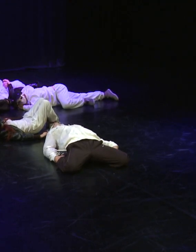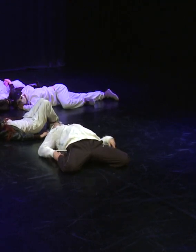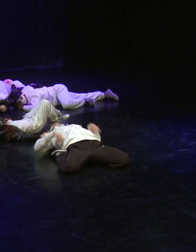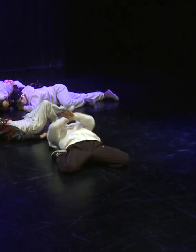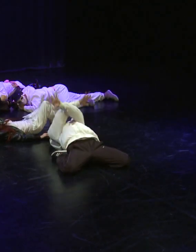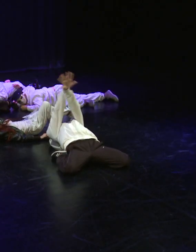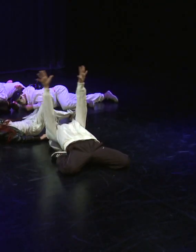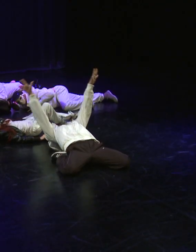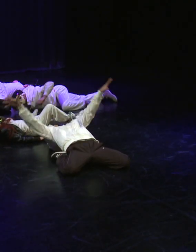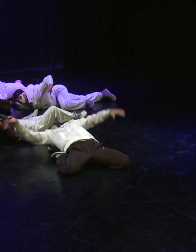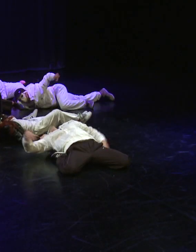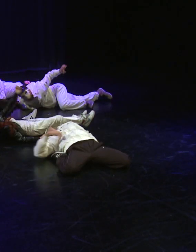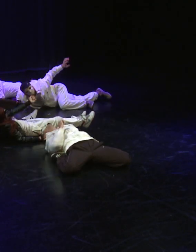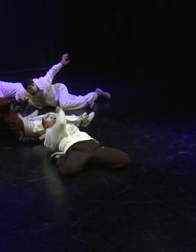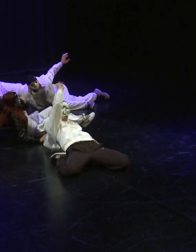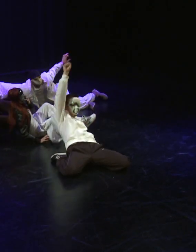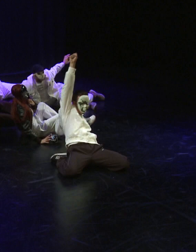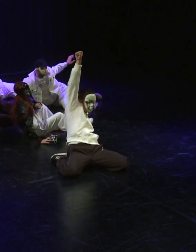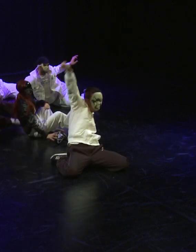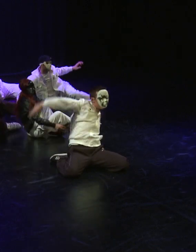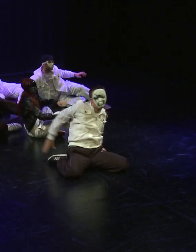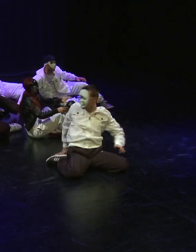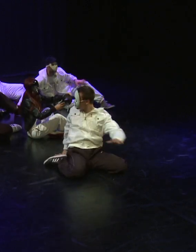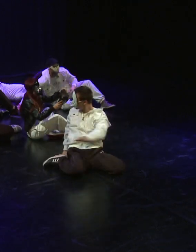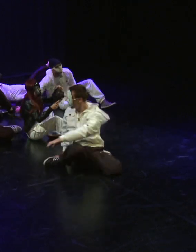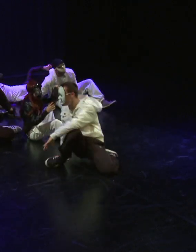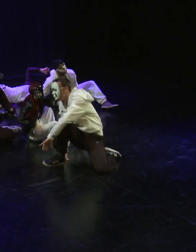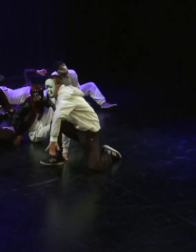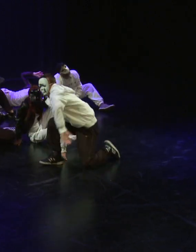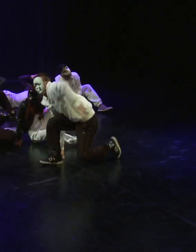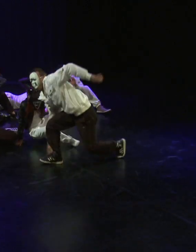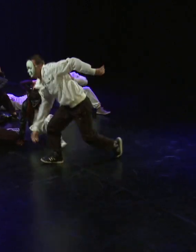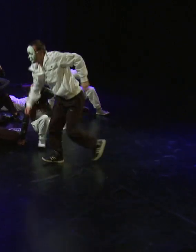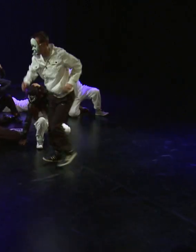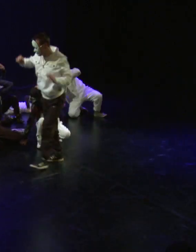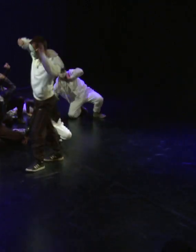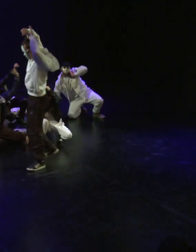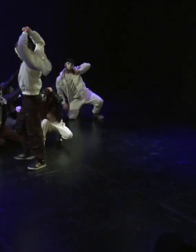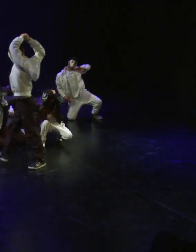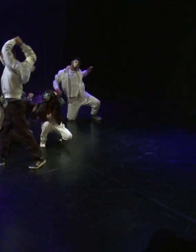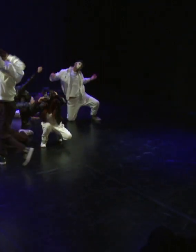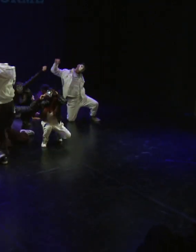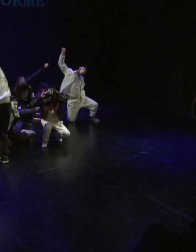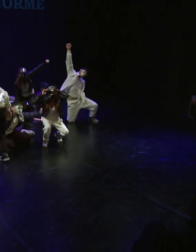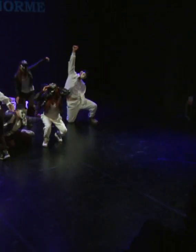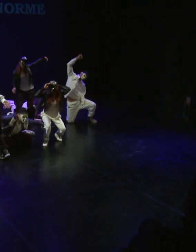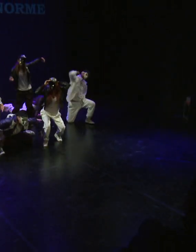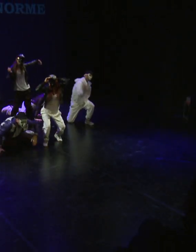Wake up in the morning feeling like P. Diddy. Got my glasses, I'm out the door. I'm gonna hit this city. Before